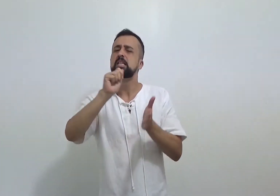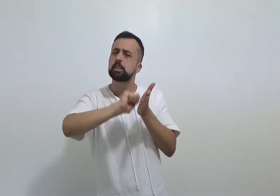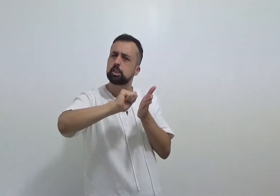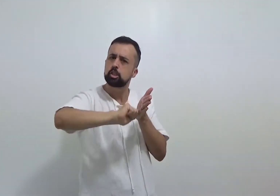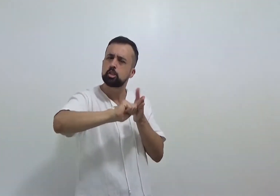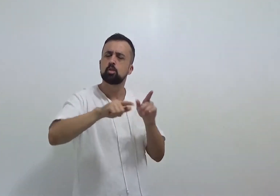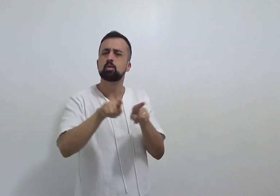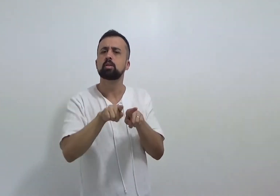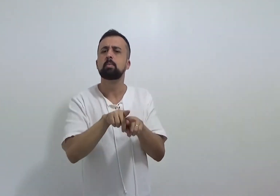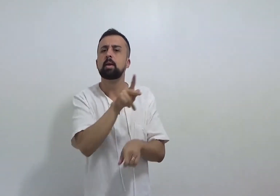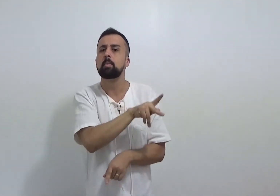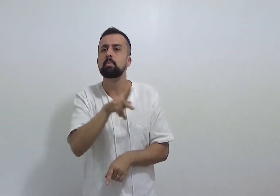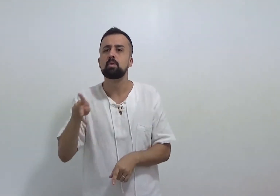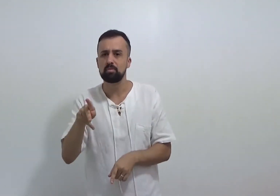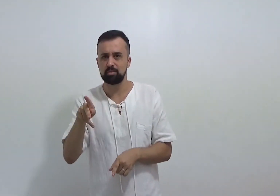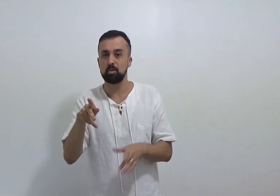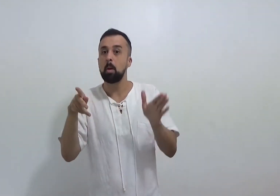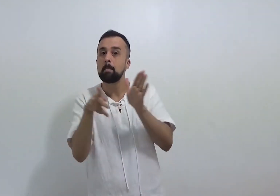escritor e professor,